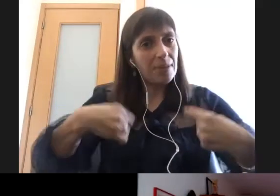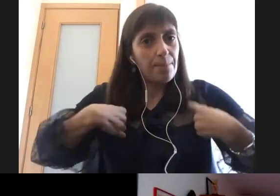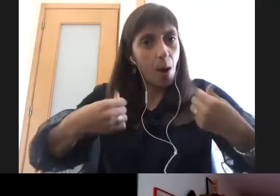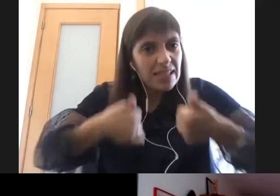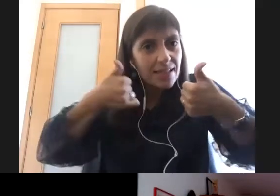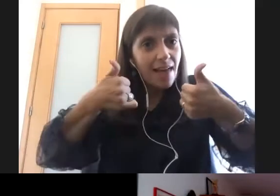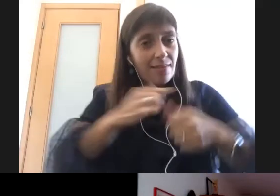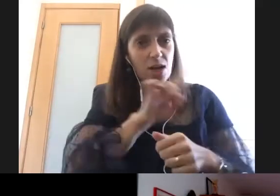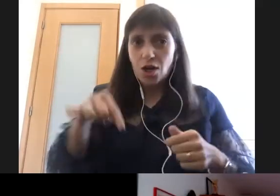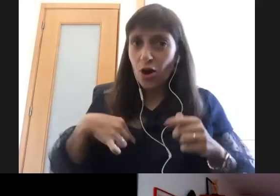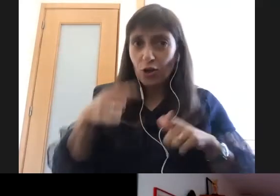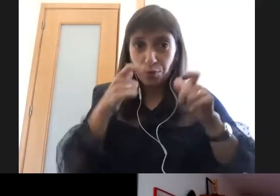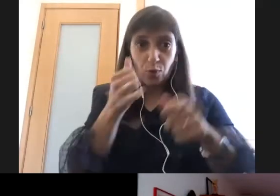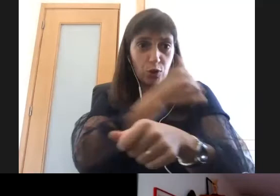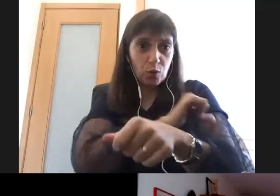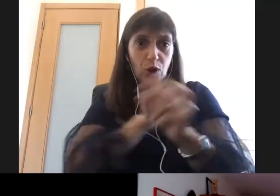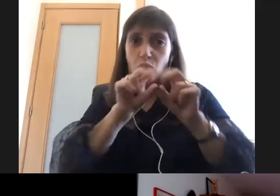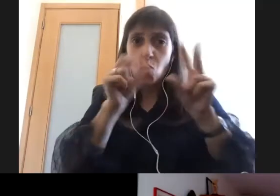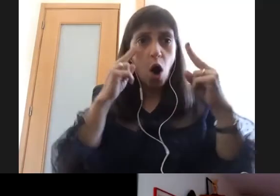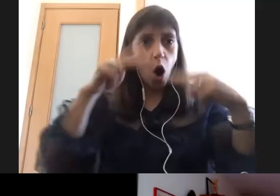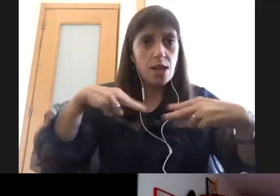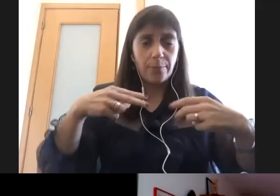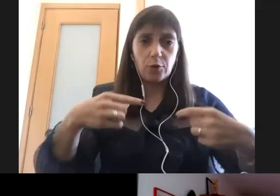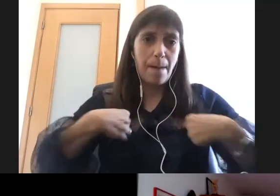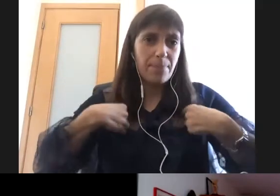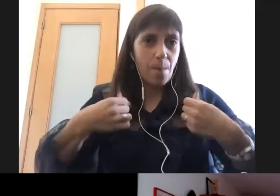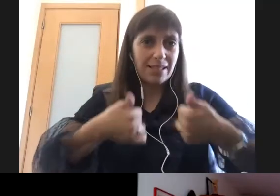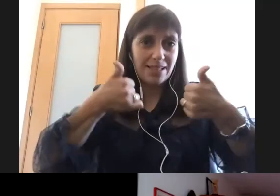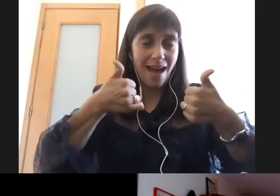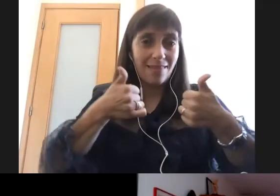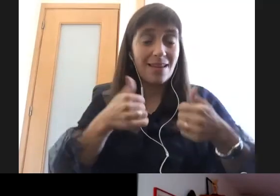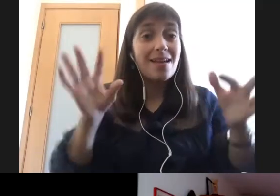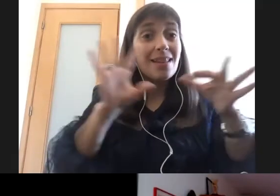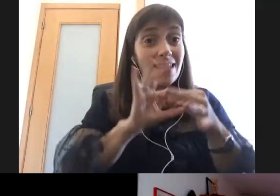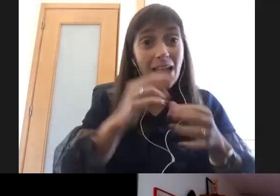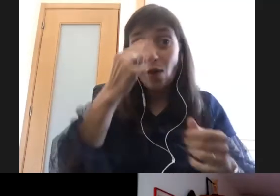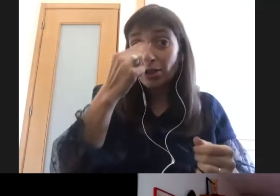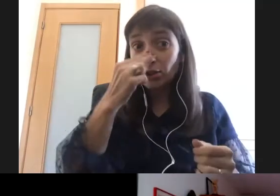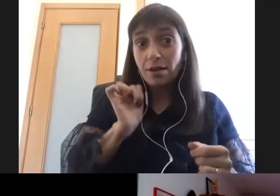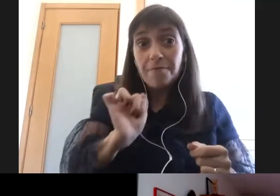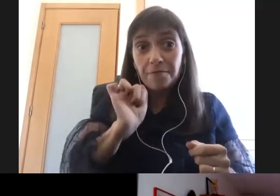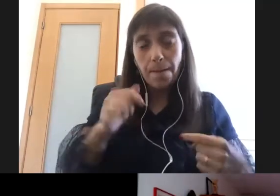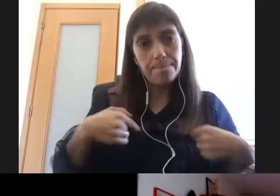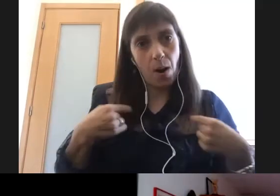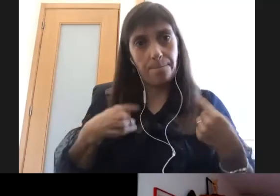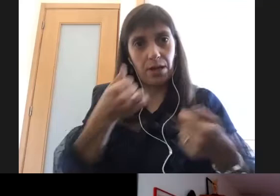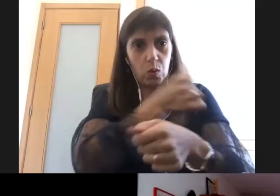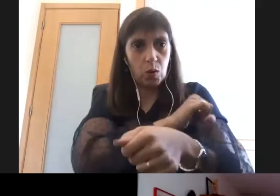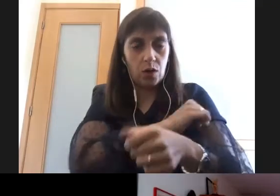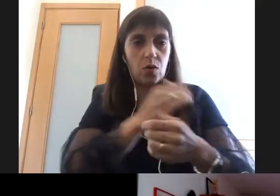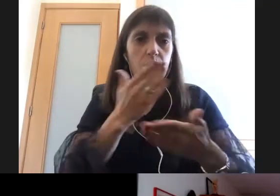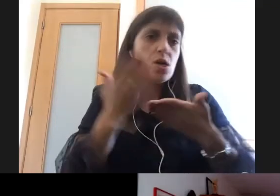olhamos para a nossa cidade, pelo ângulo da história do Rio. Sempre foi pela... Olha,